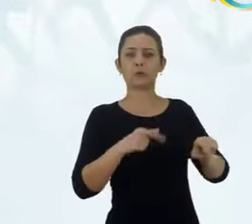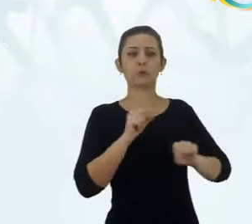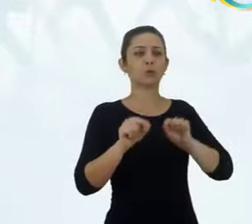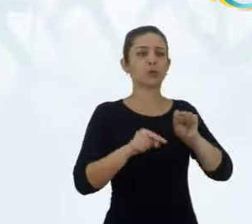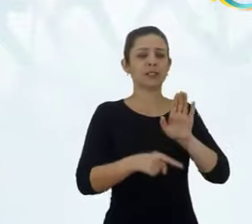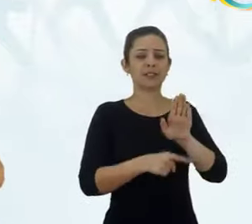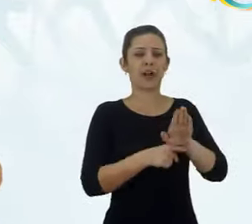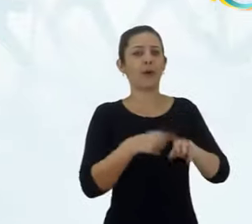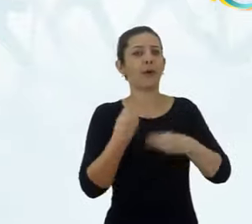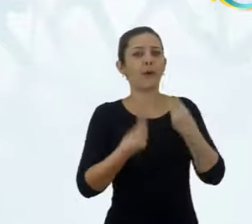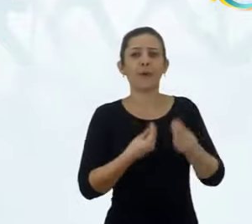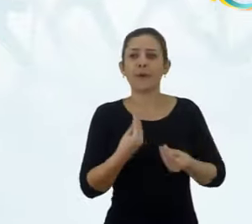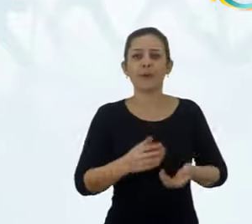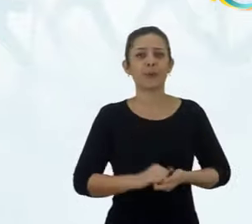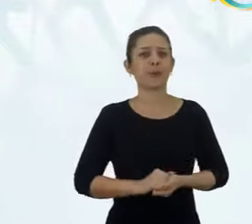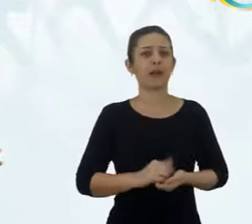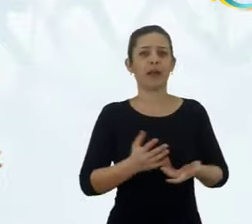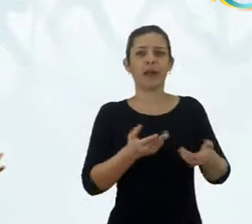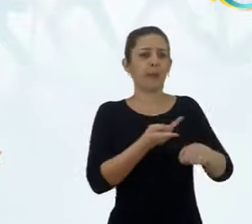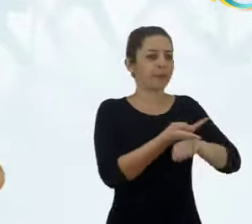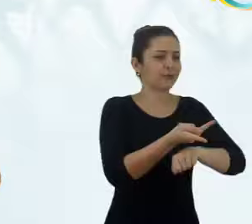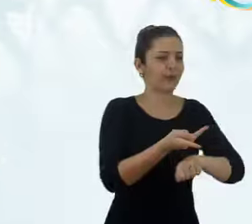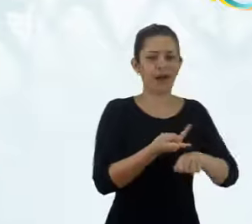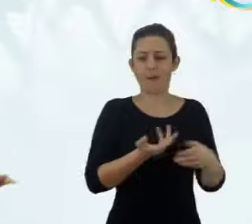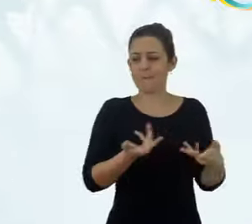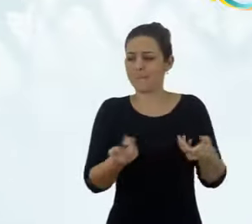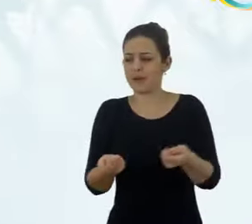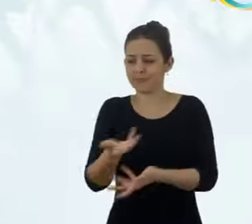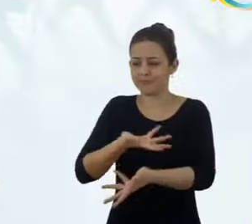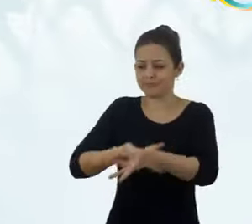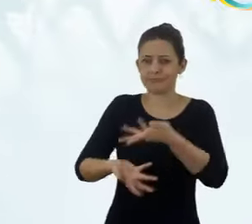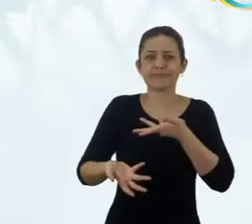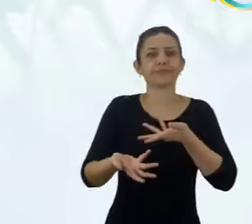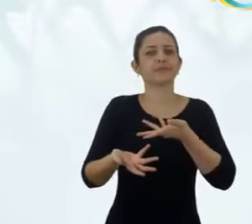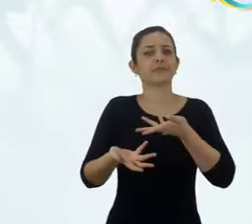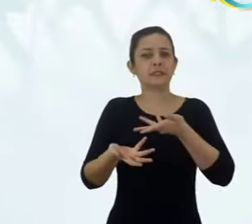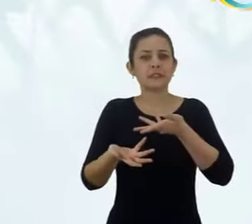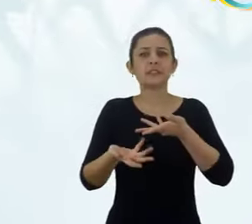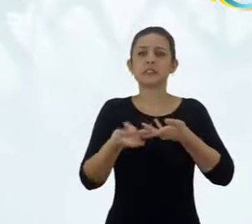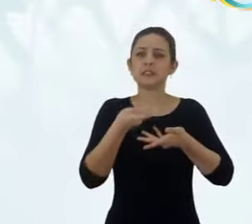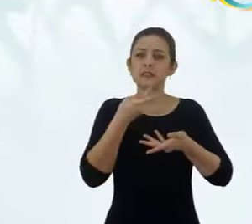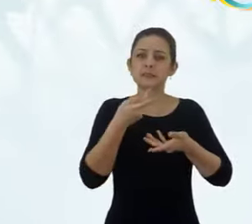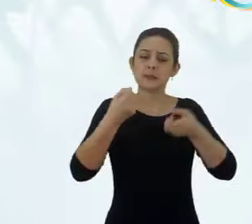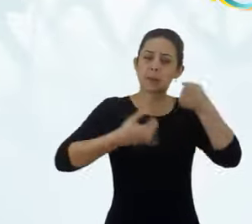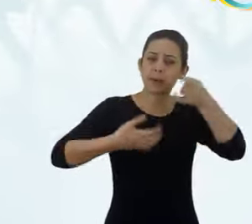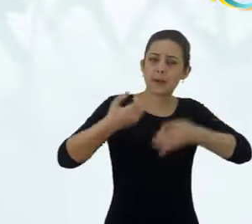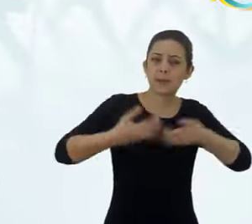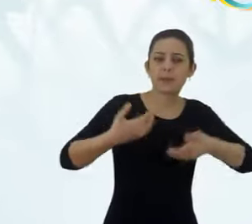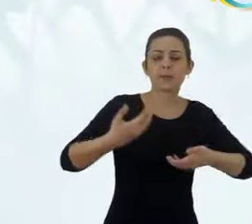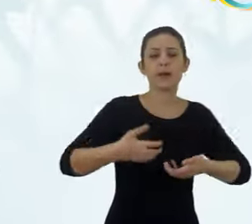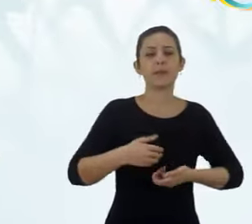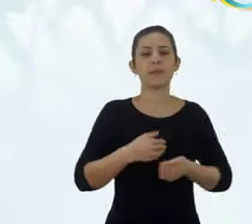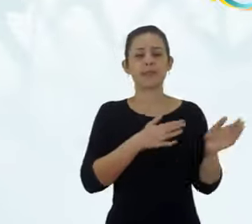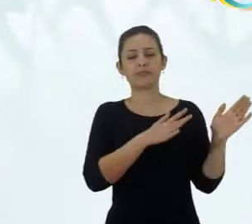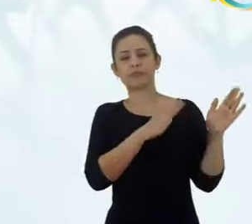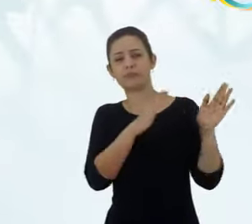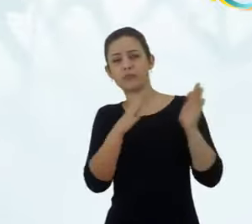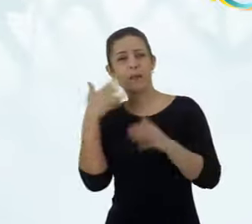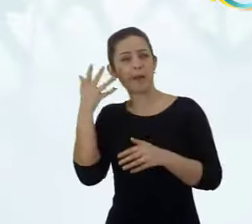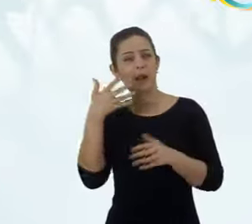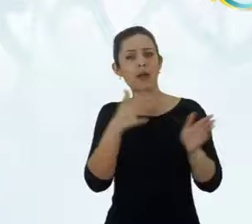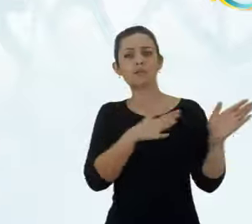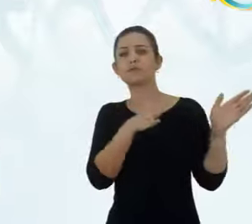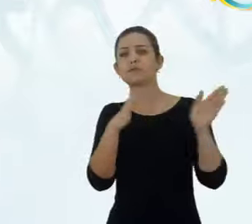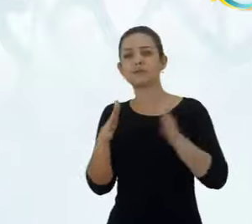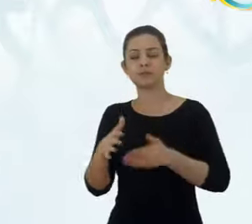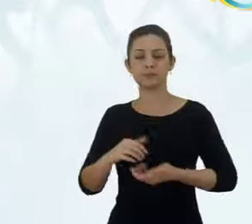que eu posso estar correndo atrás para estar melhorando essa troca que a gente tanto está falando, que a gente vem falando durante toda